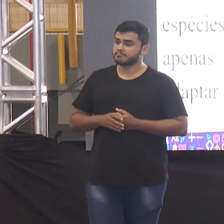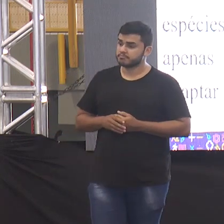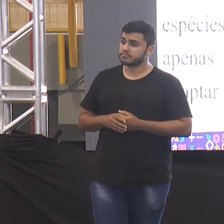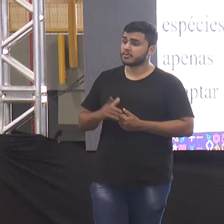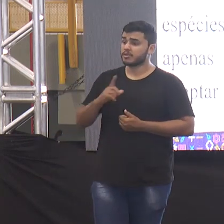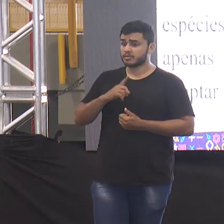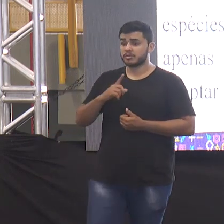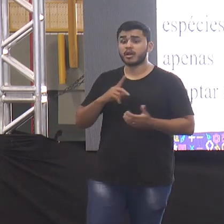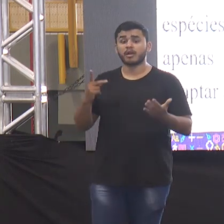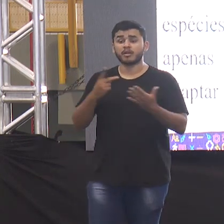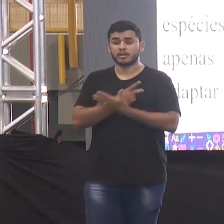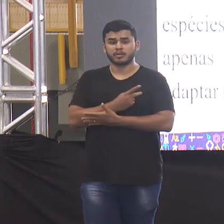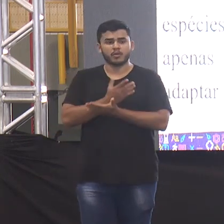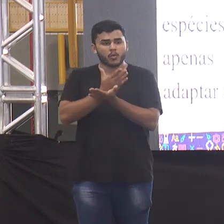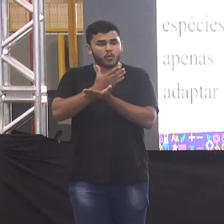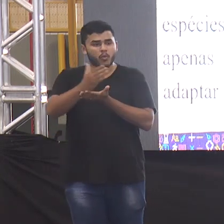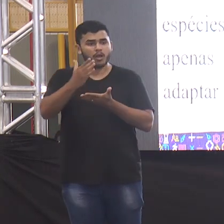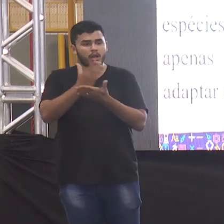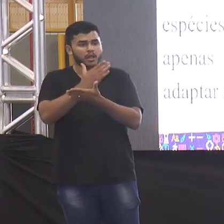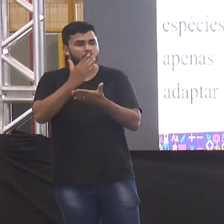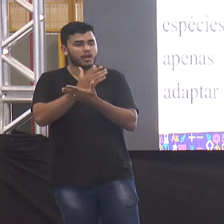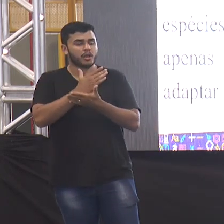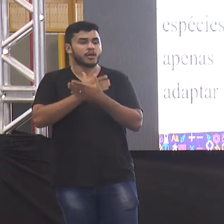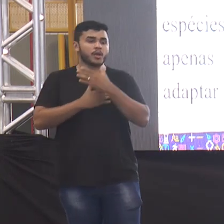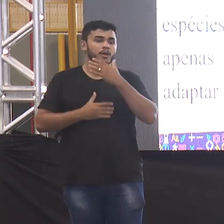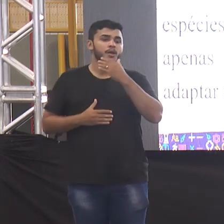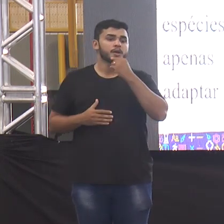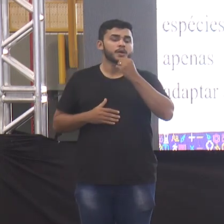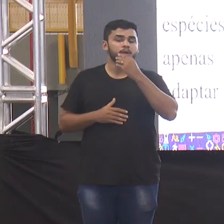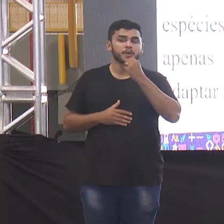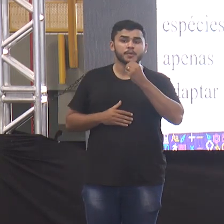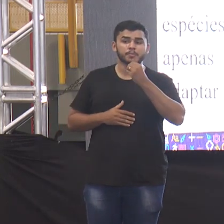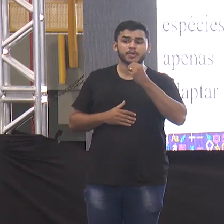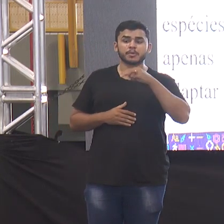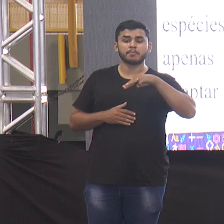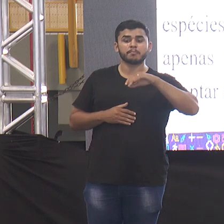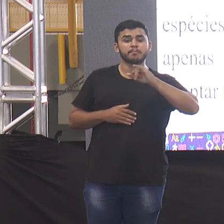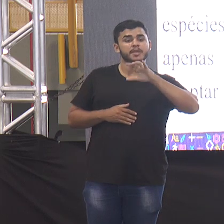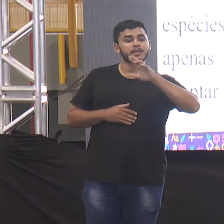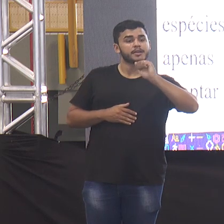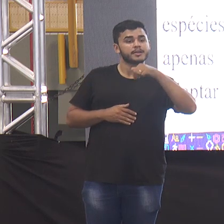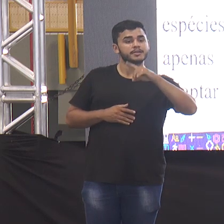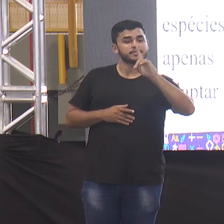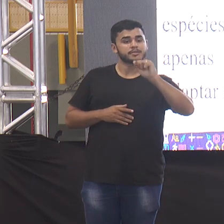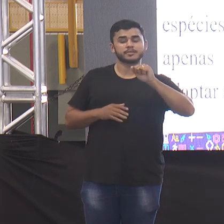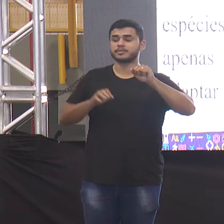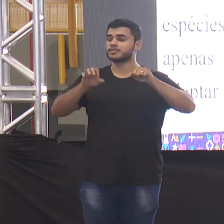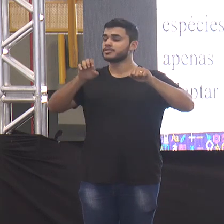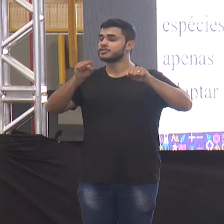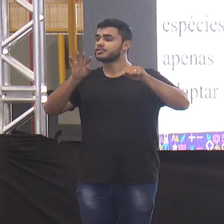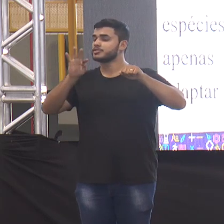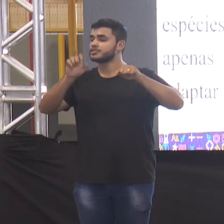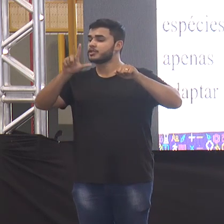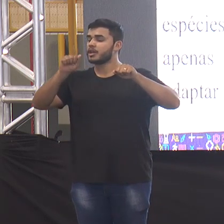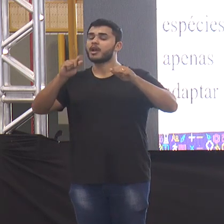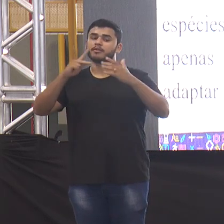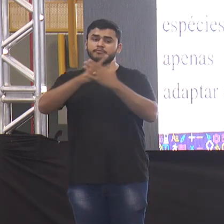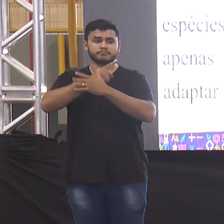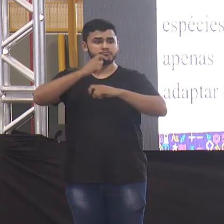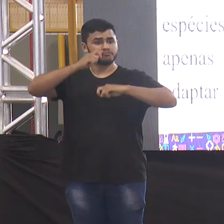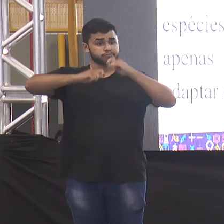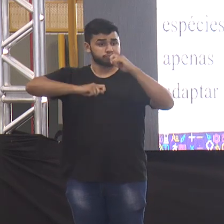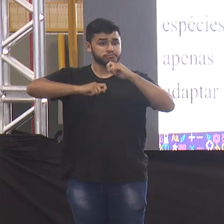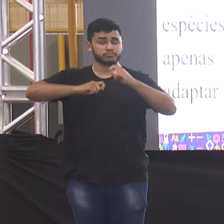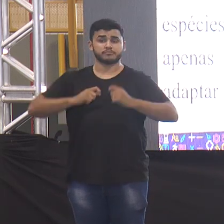Porque tinha uma cena de sexo logo no começo do livro, entre o Miranda e a Estela, né? Porque tem uma cena de